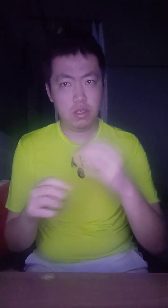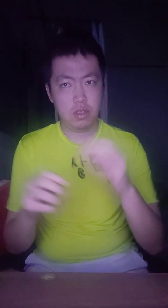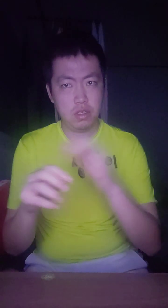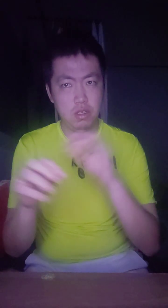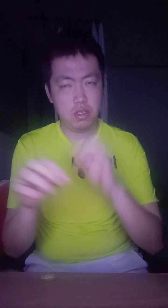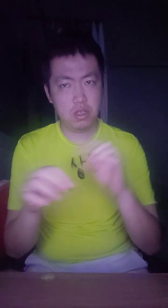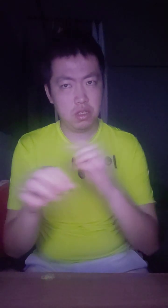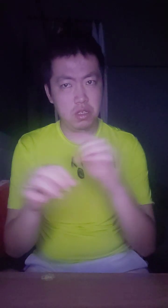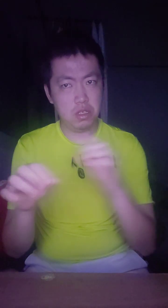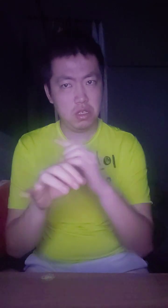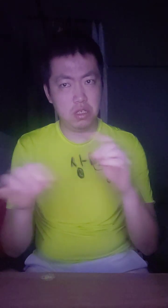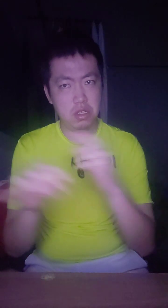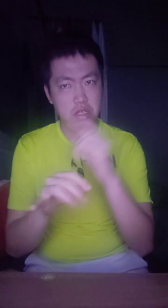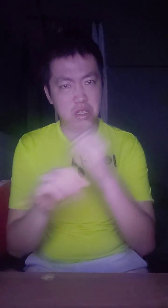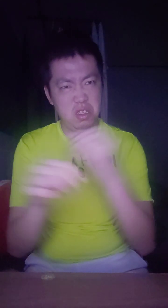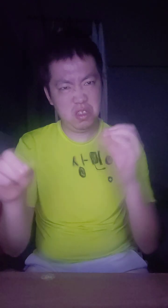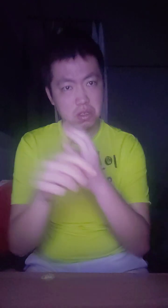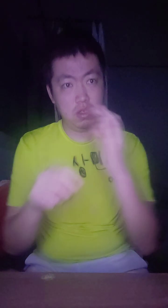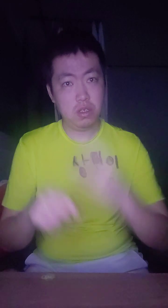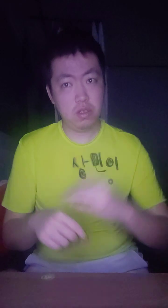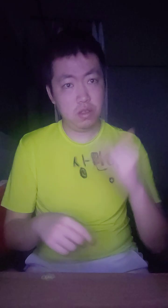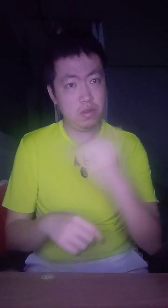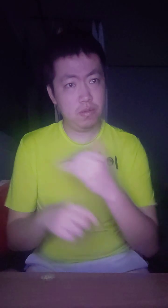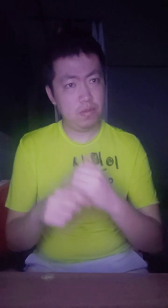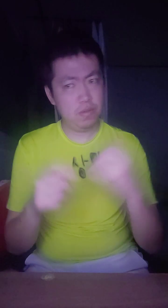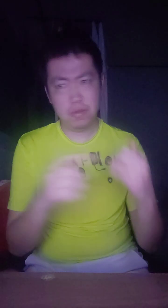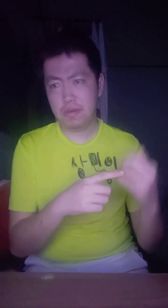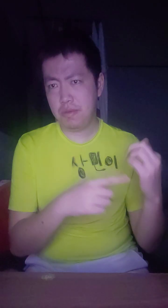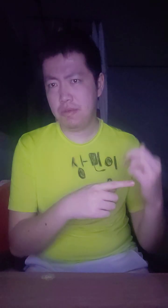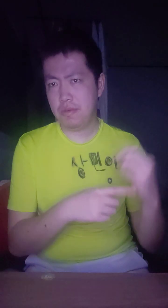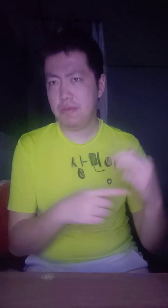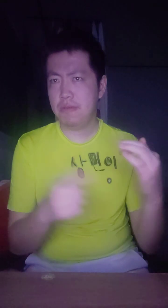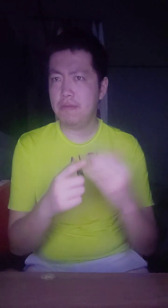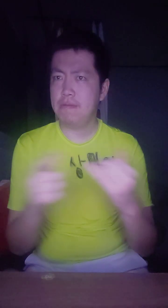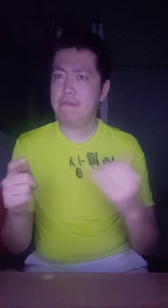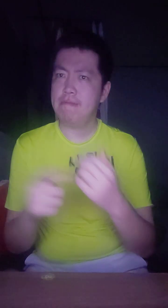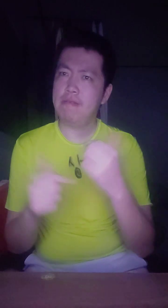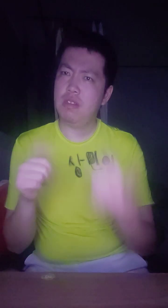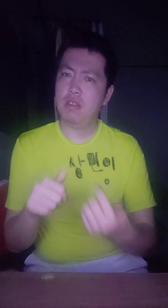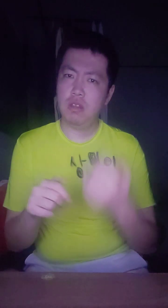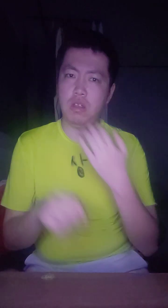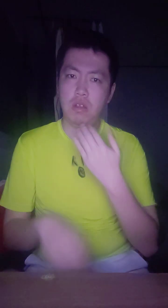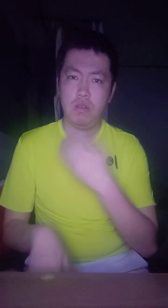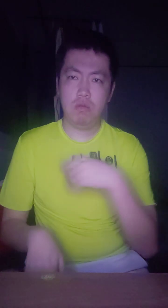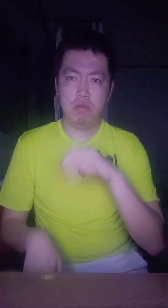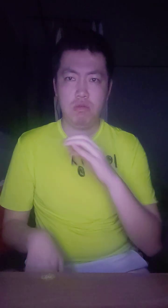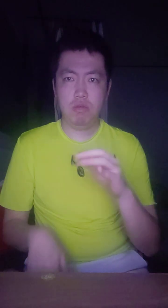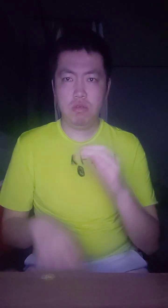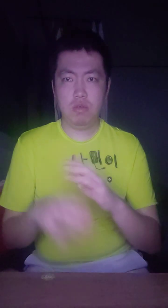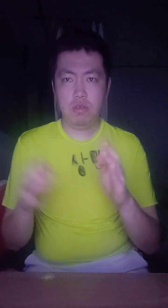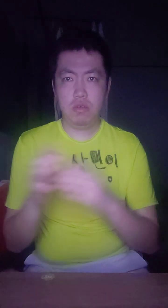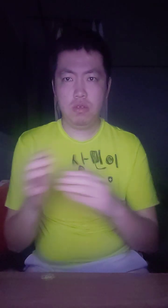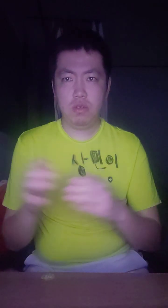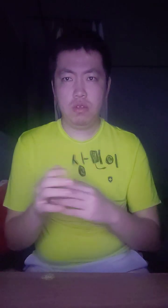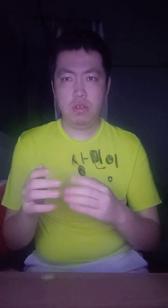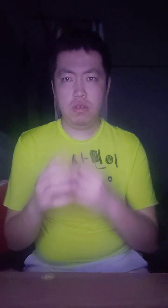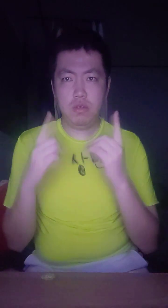나왔을 때여가지고 그 사건처럼 기절을 했다거나 그랬으면 어땠을까 되게